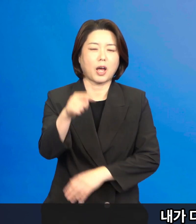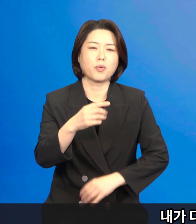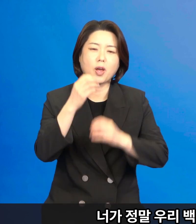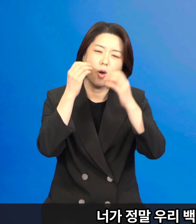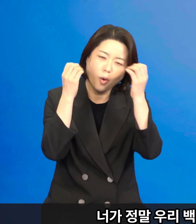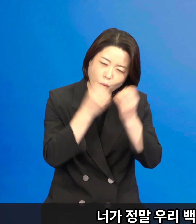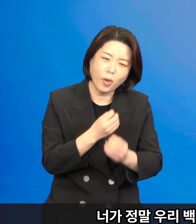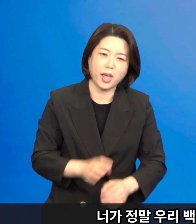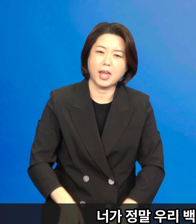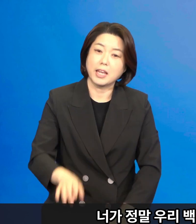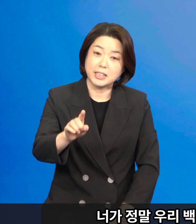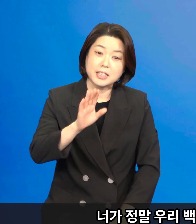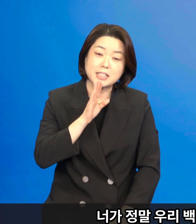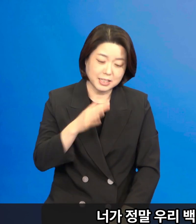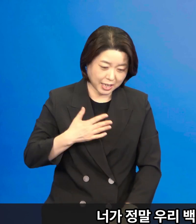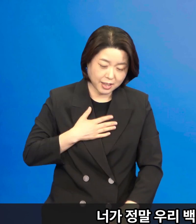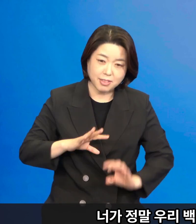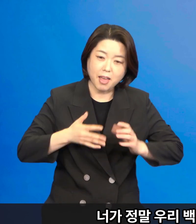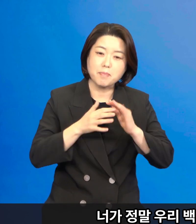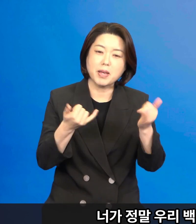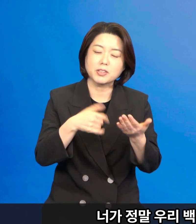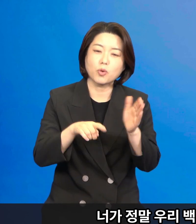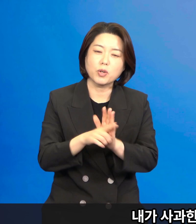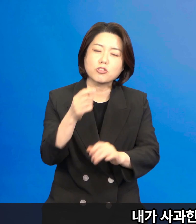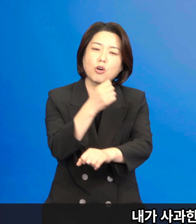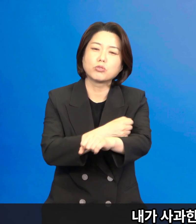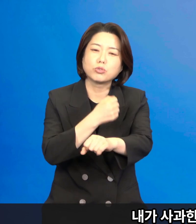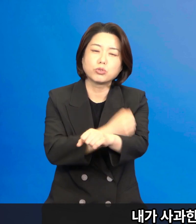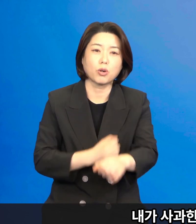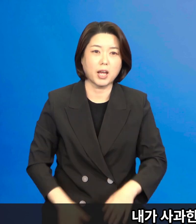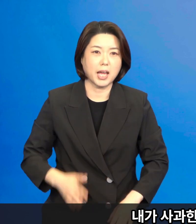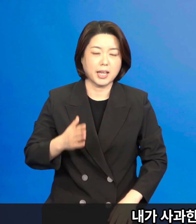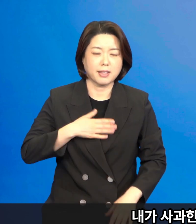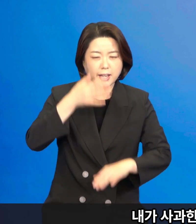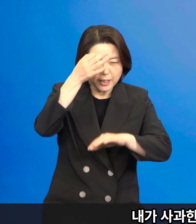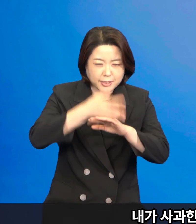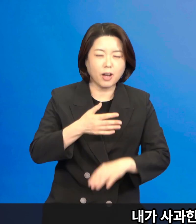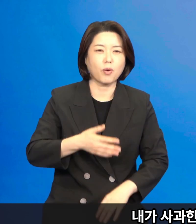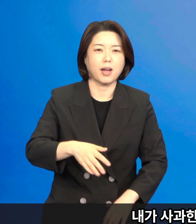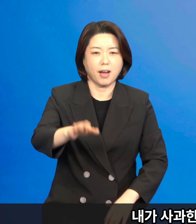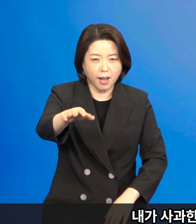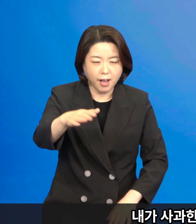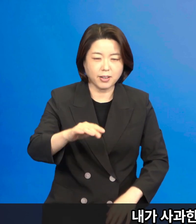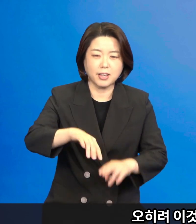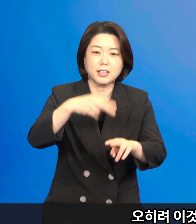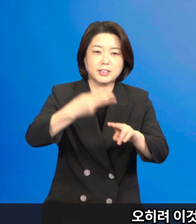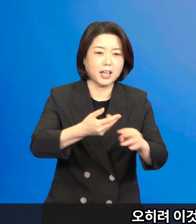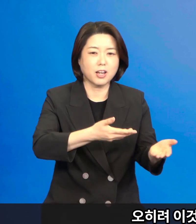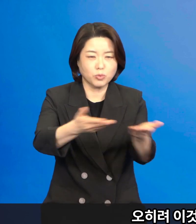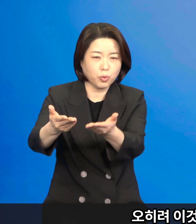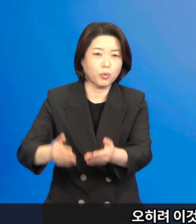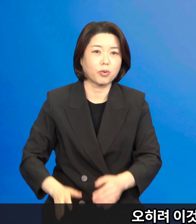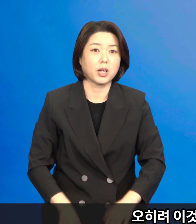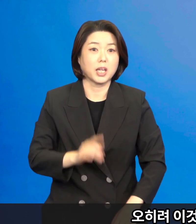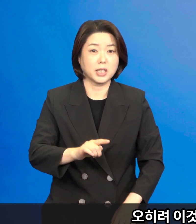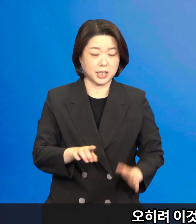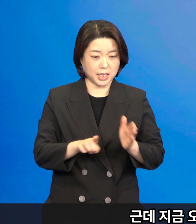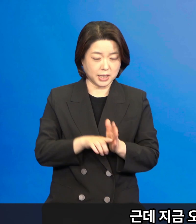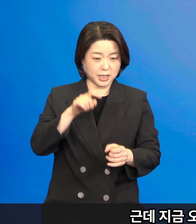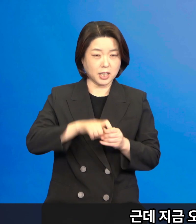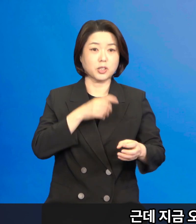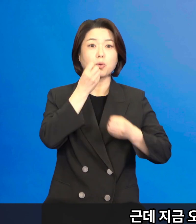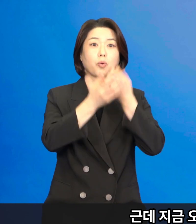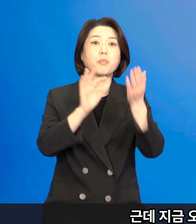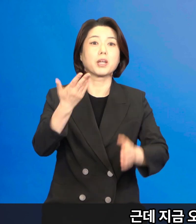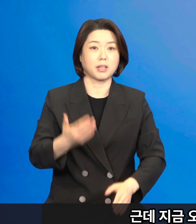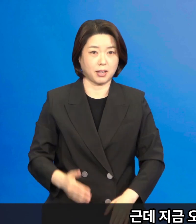오해했구나. 너가 정말 우리 백성을 위해서 이렇게 수고하니 내가 사과한다. 그에게 상을 주어라. 오히려 이것이 신앙적인 고백이죠.